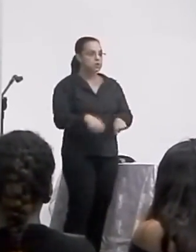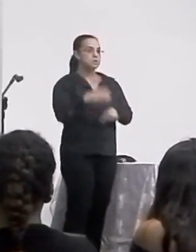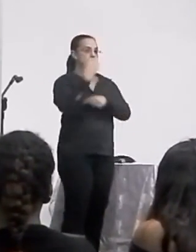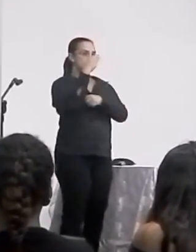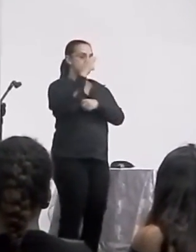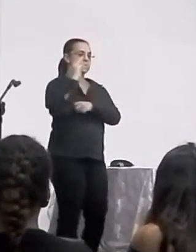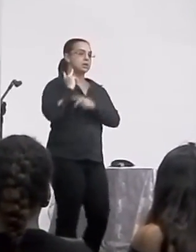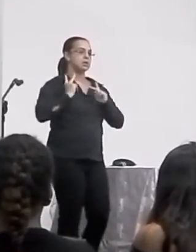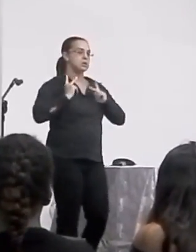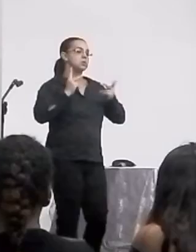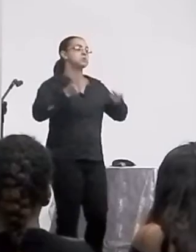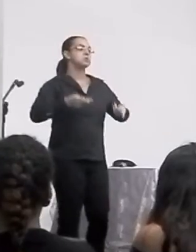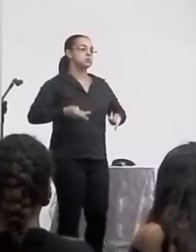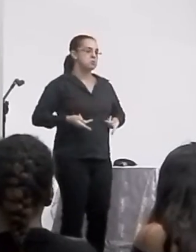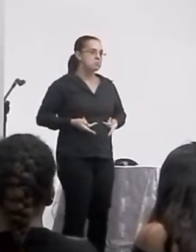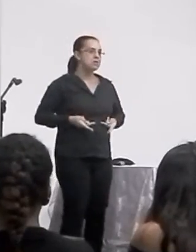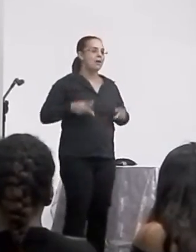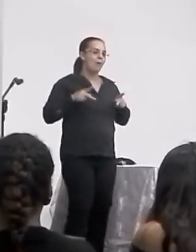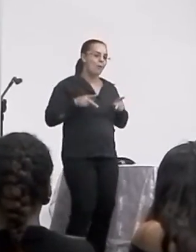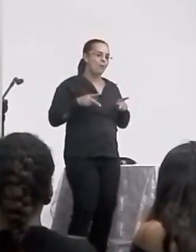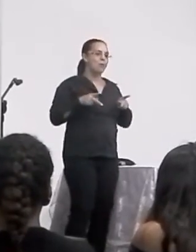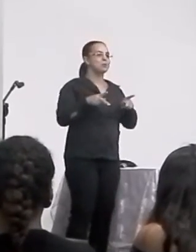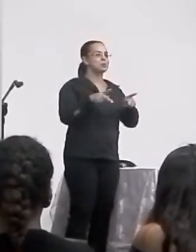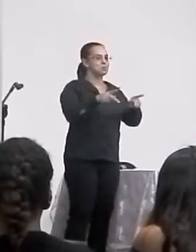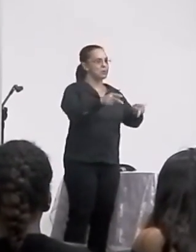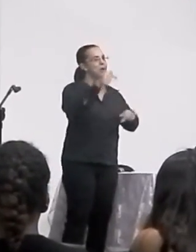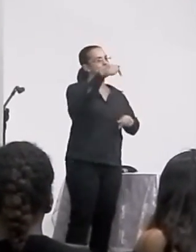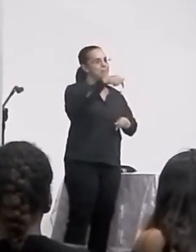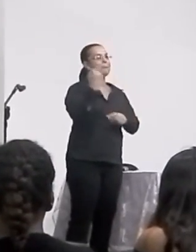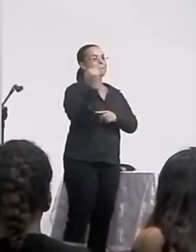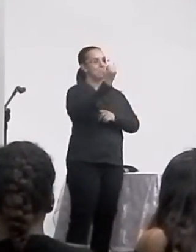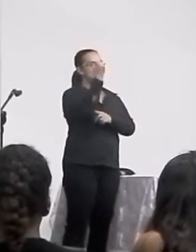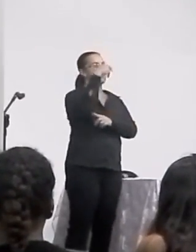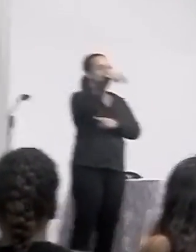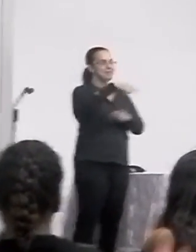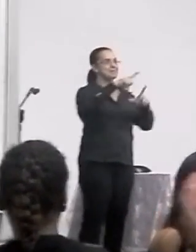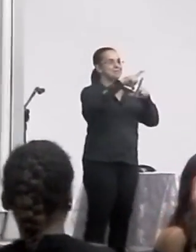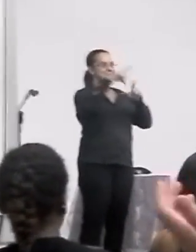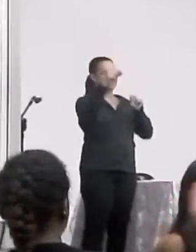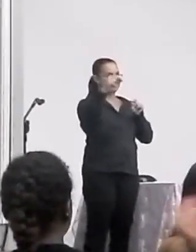humanas sobreviver, sobretudo na Universidade Federal de Rio de Janeiro. Muito obrigado.